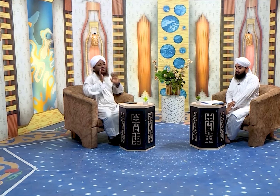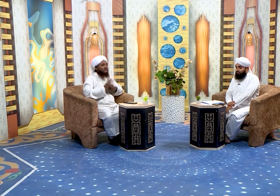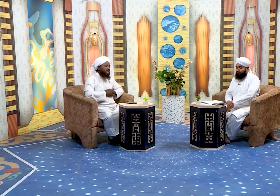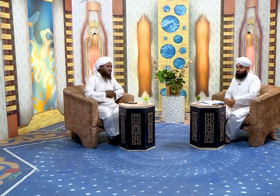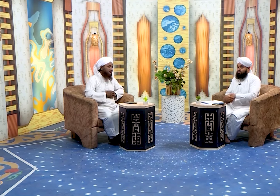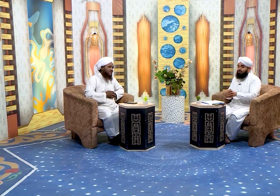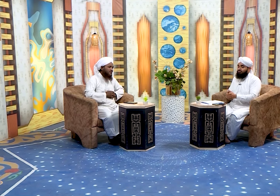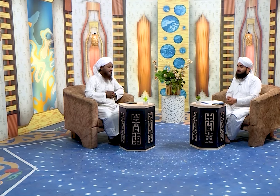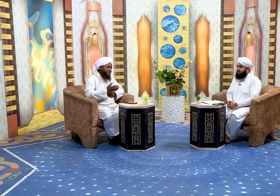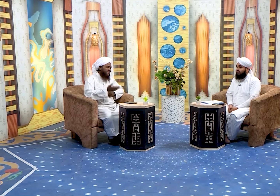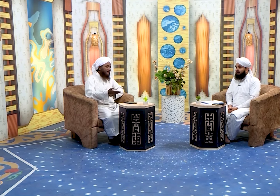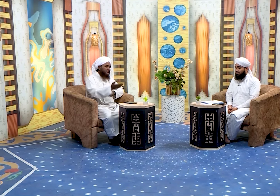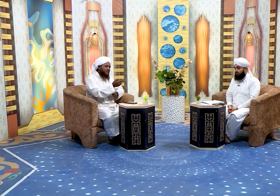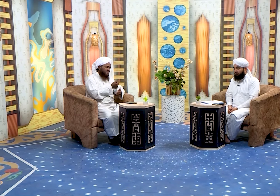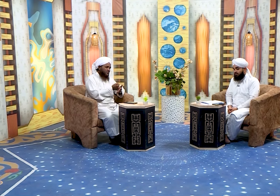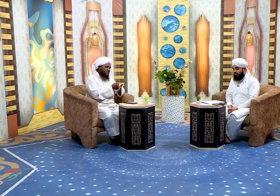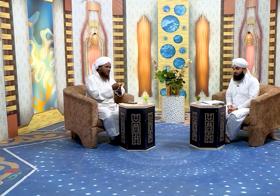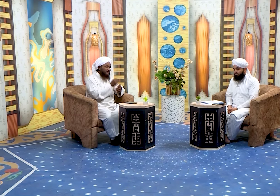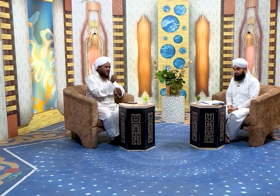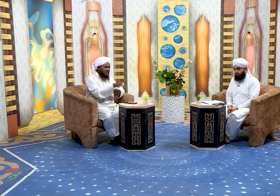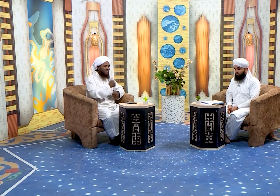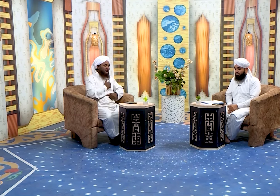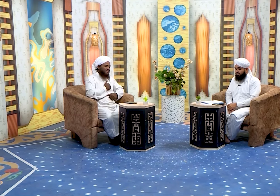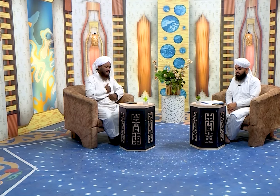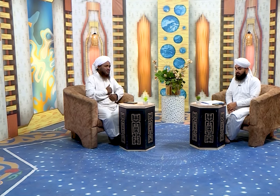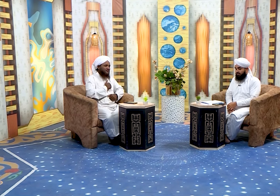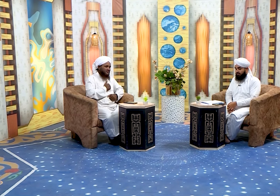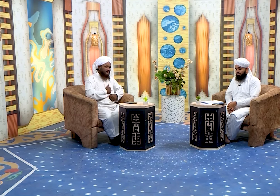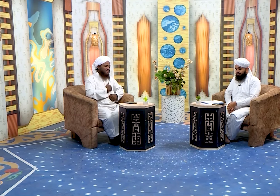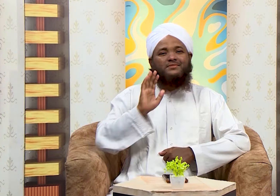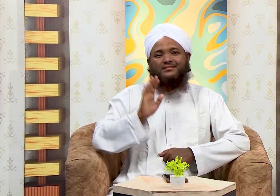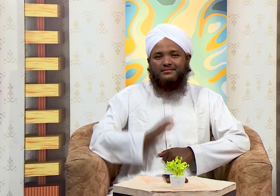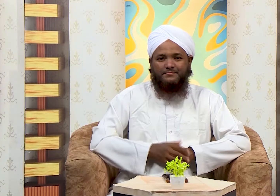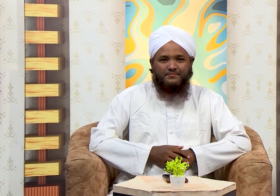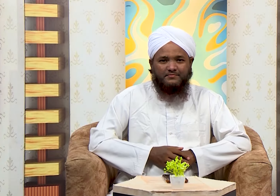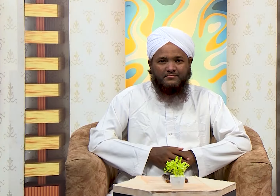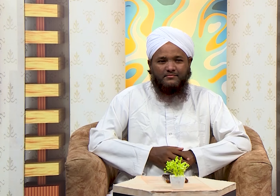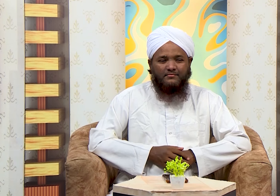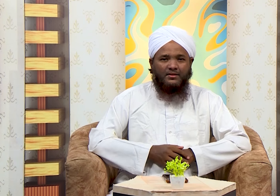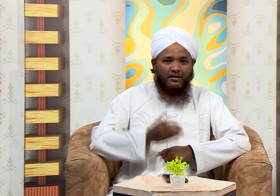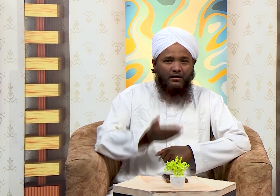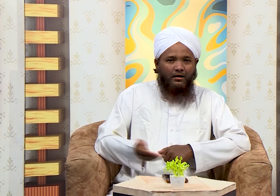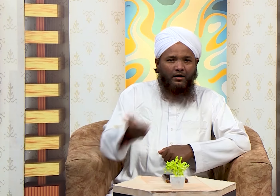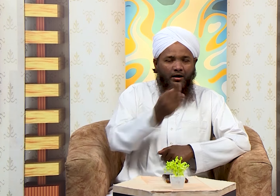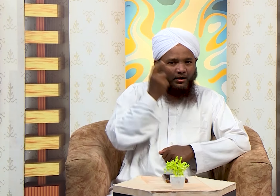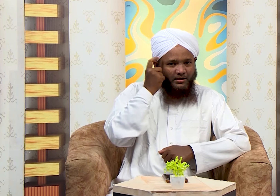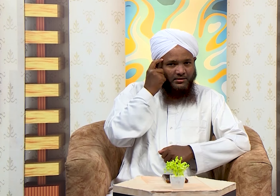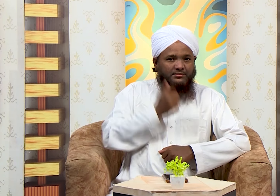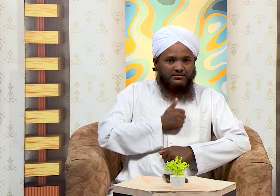نرمی کے وصف کو اختیار کریں اگر ہم نرمی کے اہمیت کو سمجھنا چاہیں تو اس کے لئے